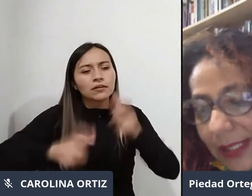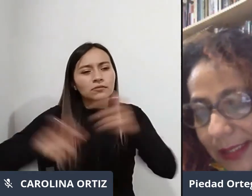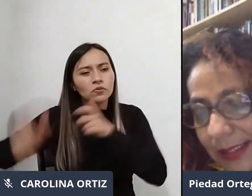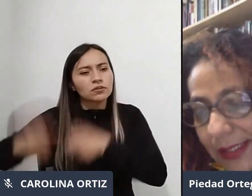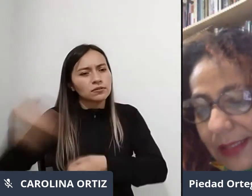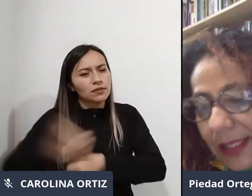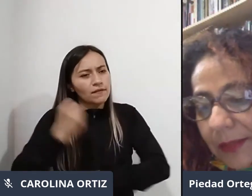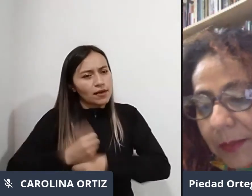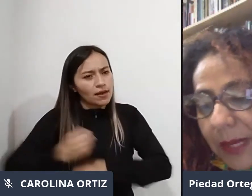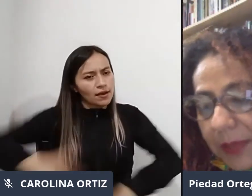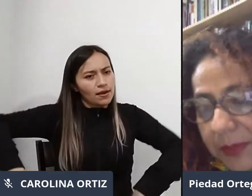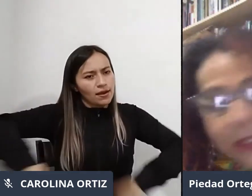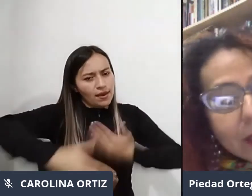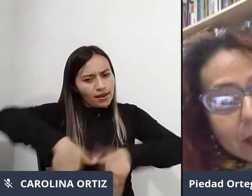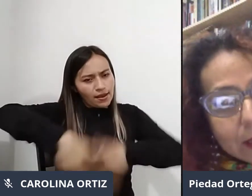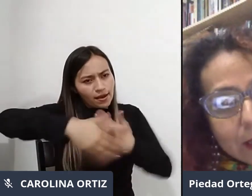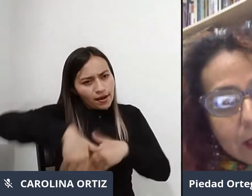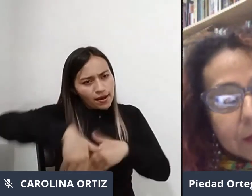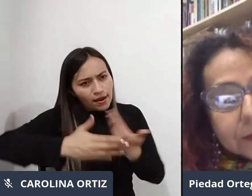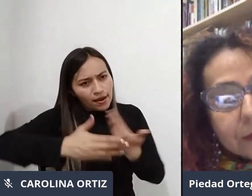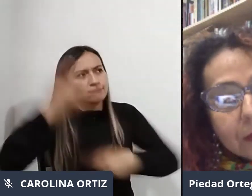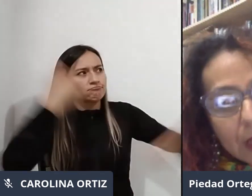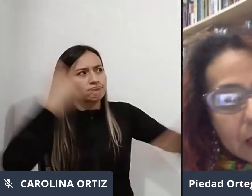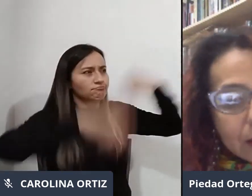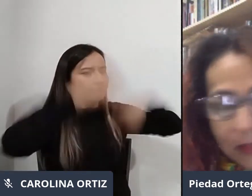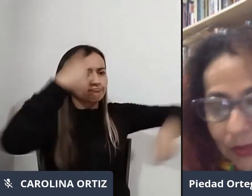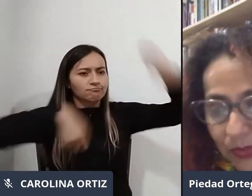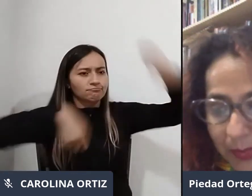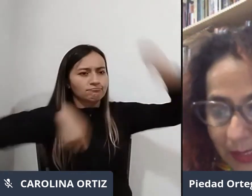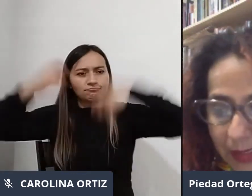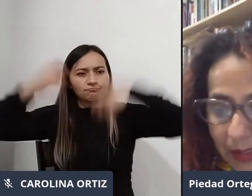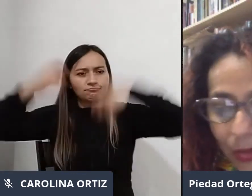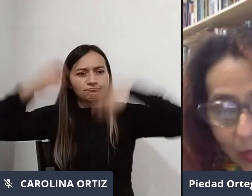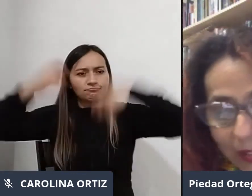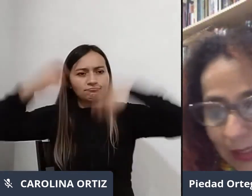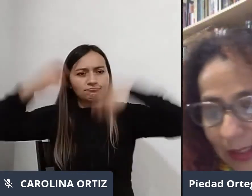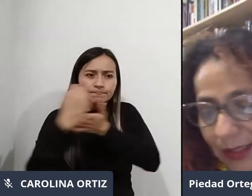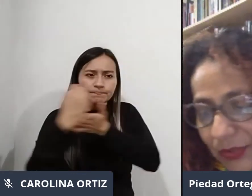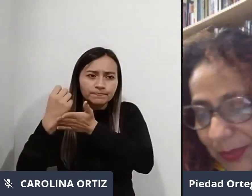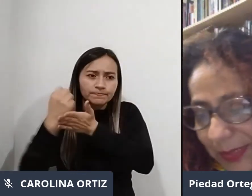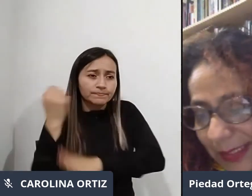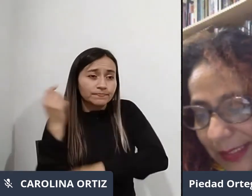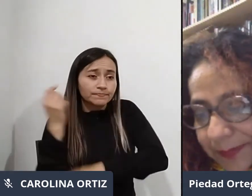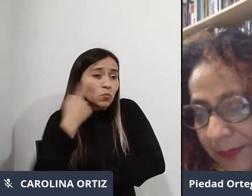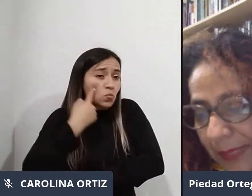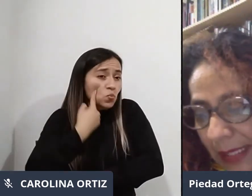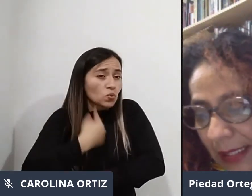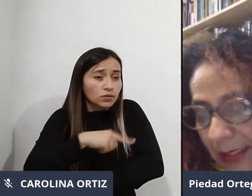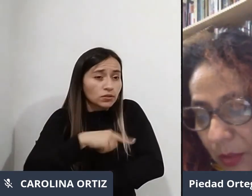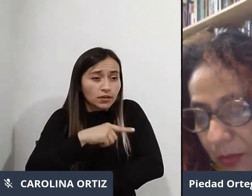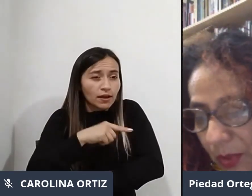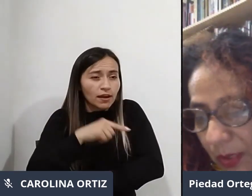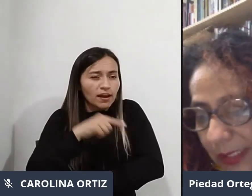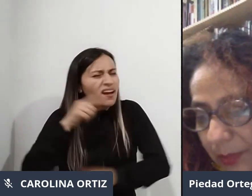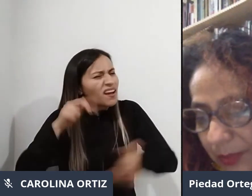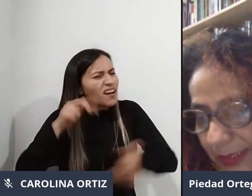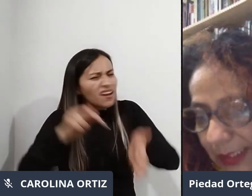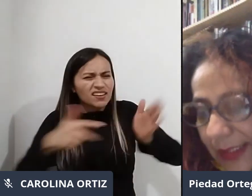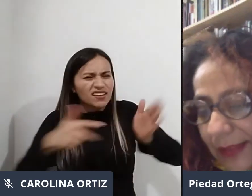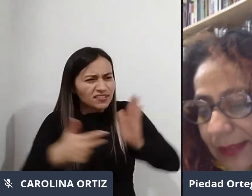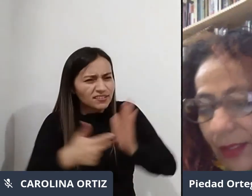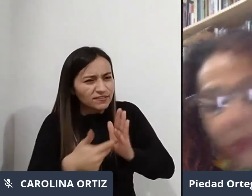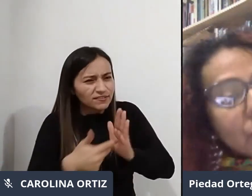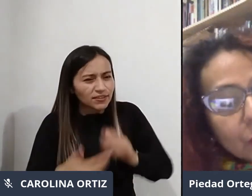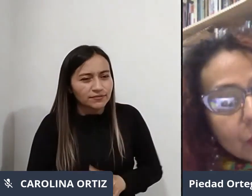que necesitan para vivir en el día, él y su familia o ella y su familia? ¿Cómo